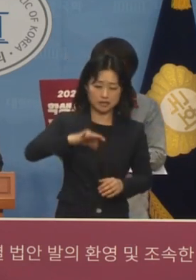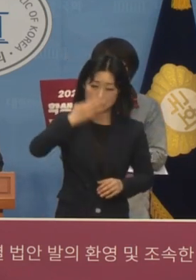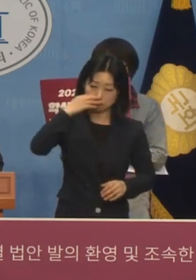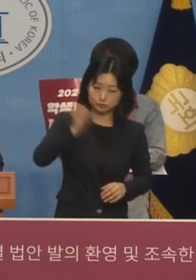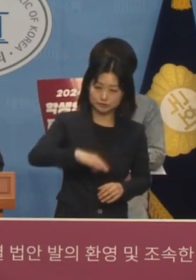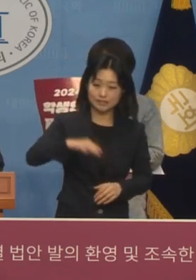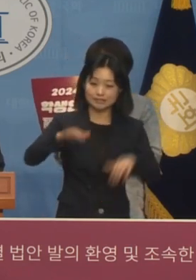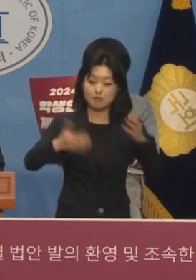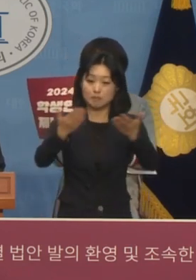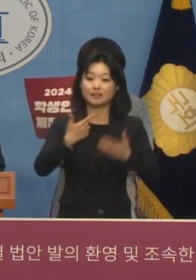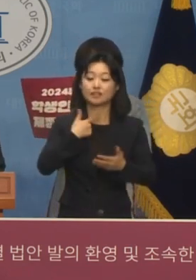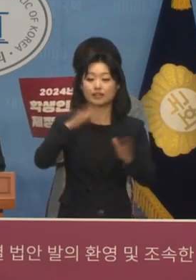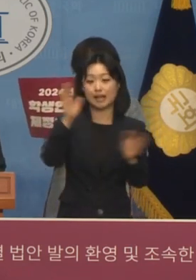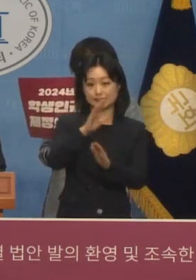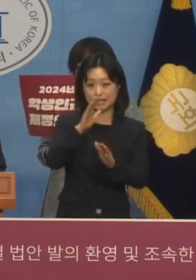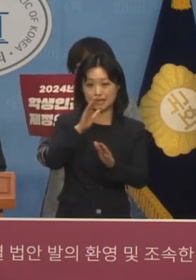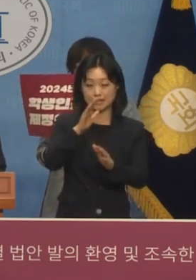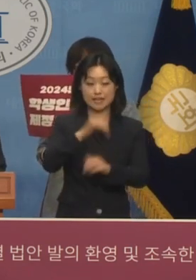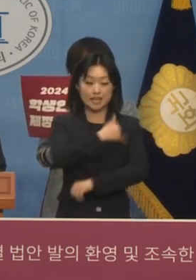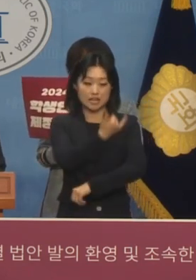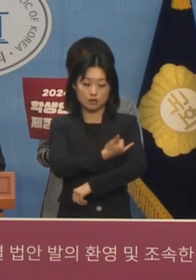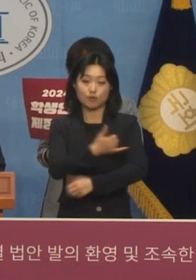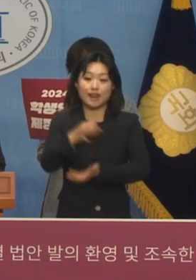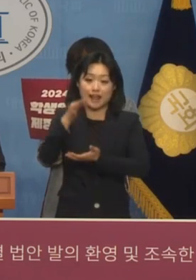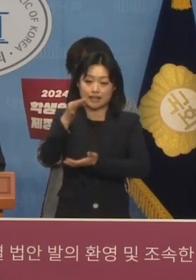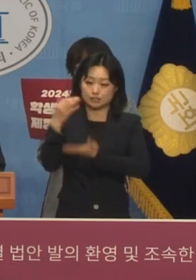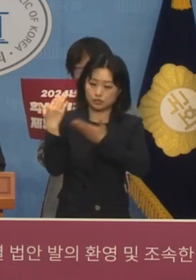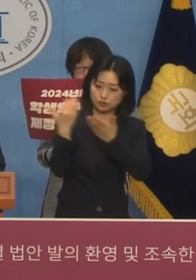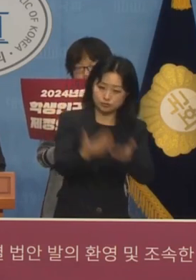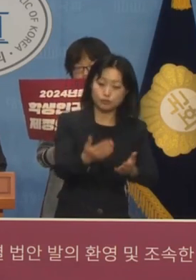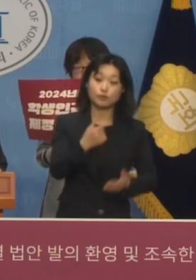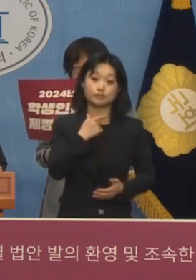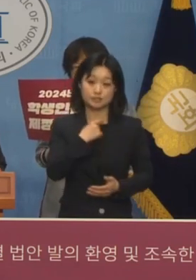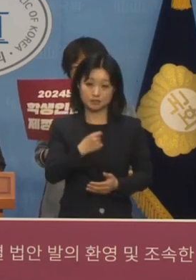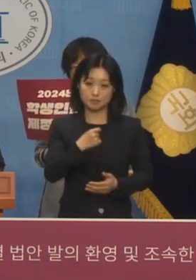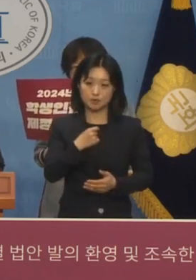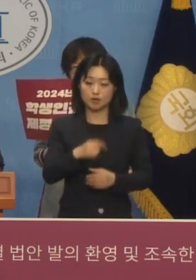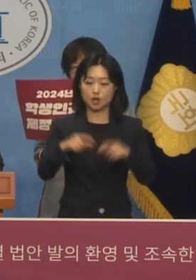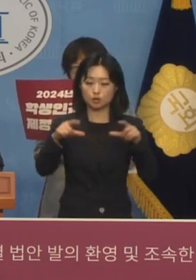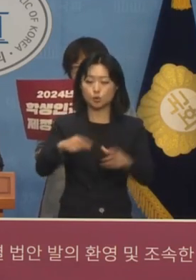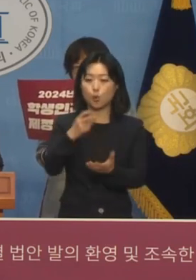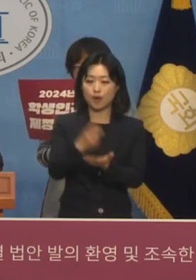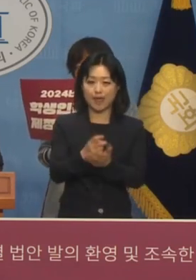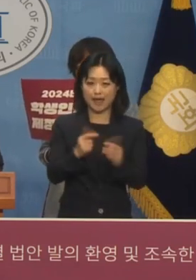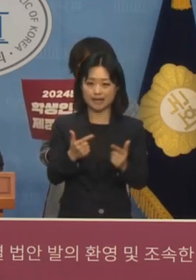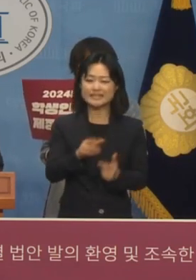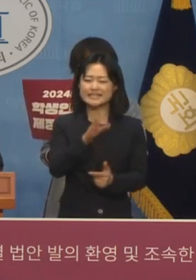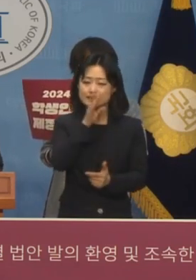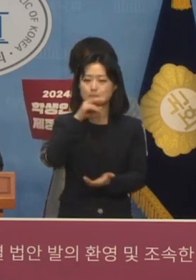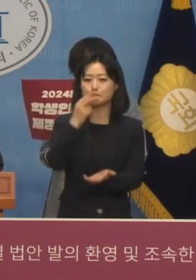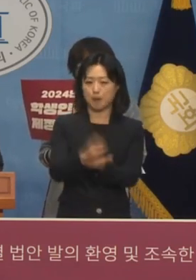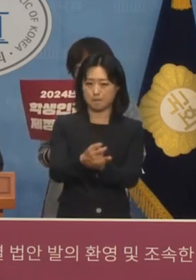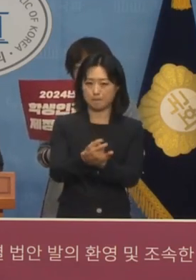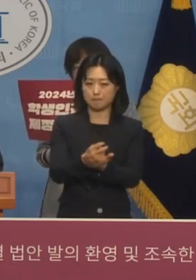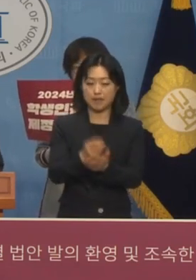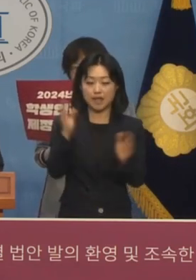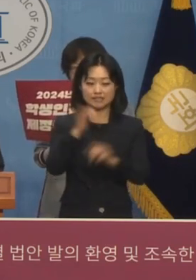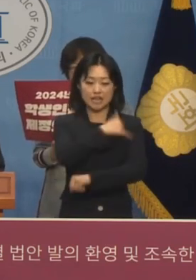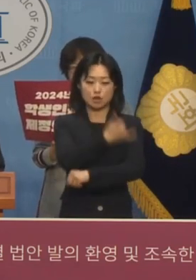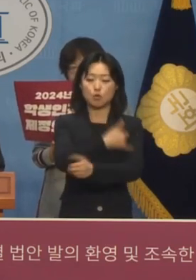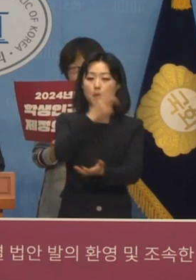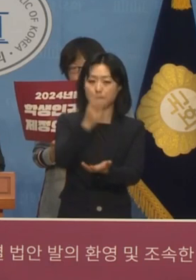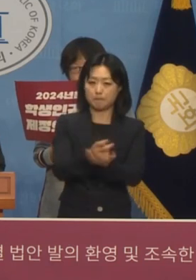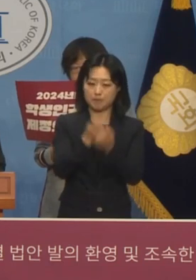무시되고 차별받아온 학생들에게 제대로 된 인권의 가치를 찾아주기에 조례가 아닌 법으로 학생인권법 제정의